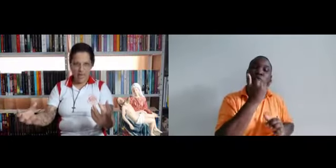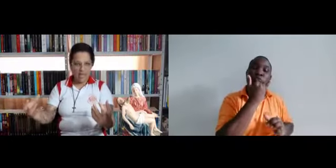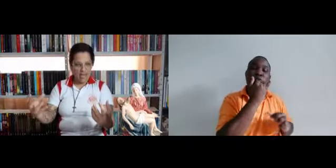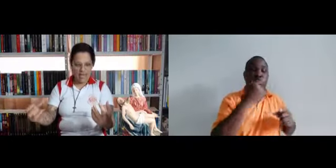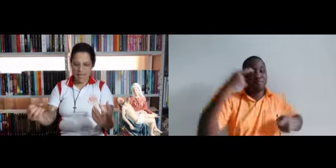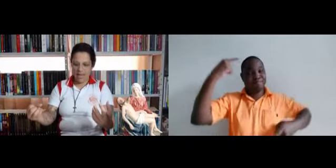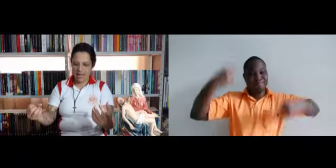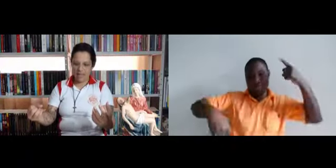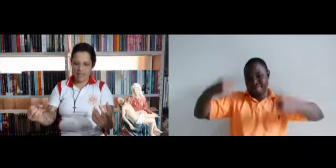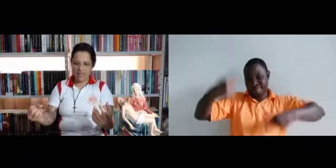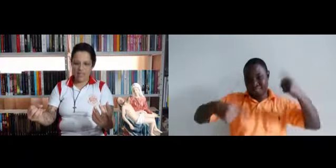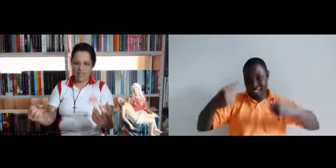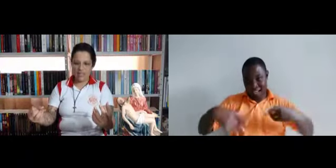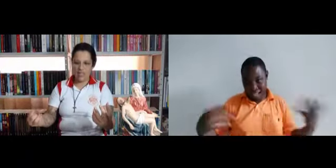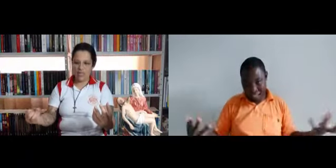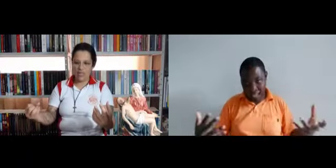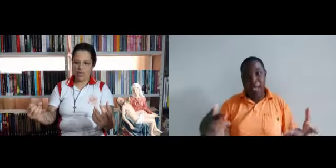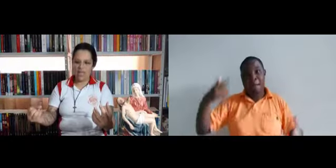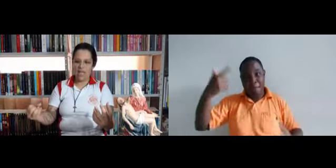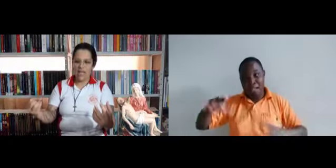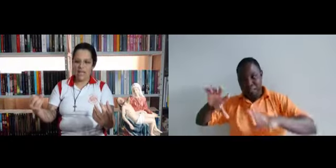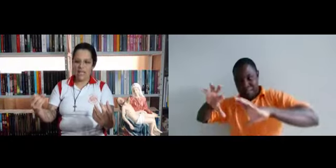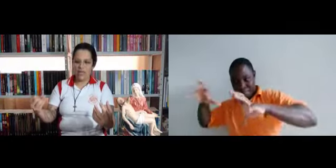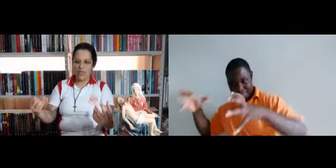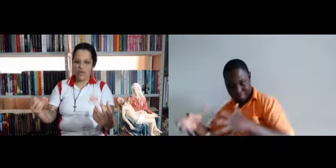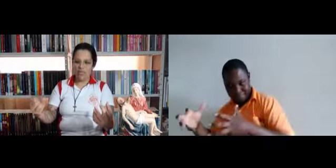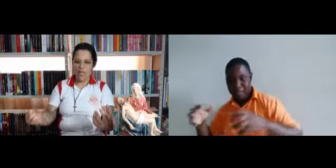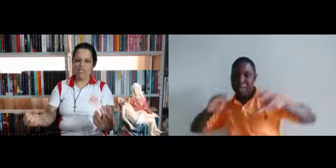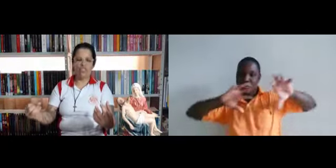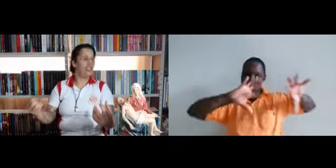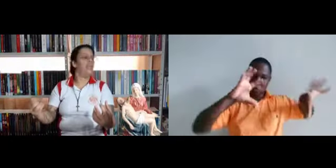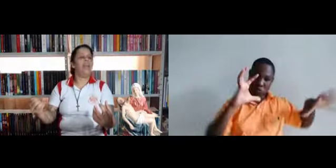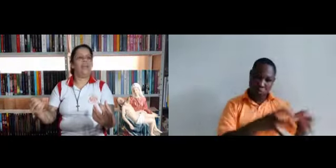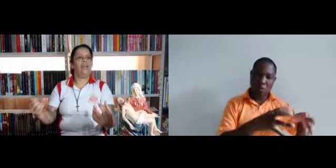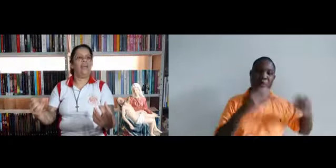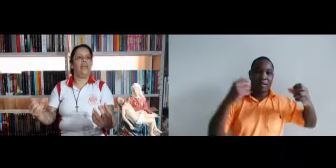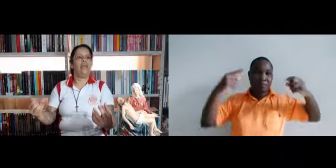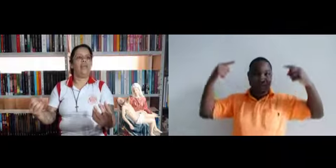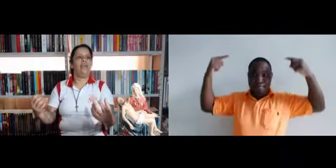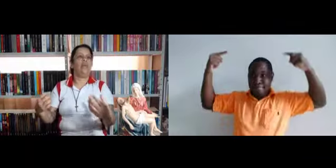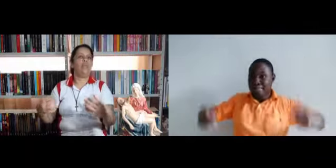abarcar, e aí é interessante que vocês entendam que não é somente